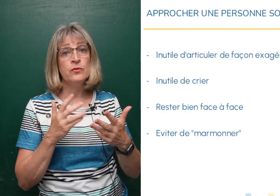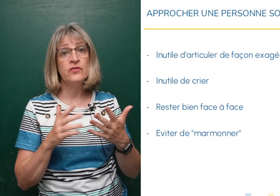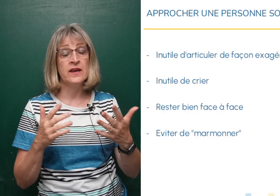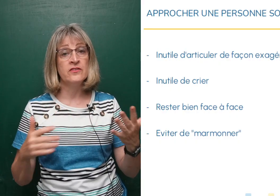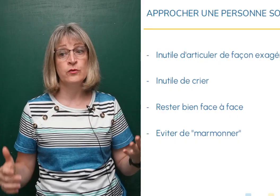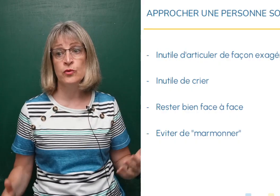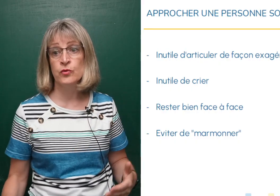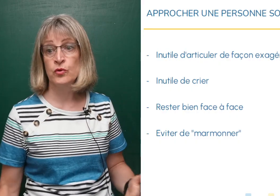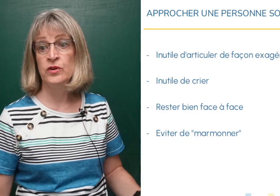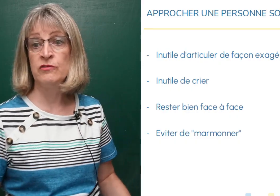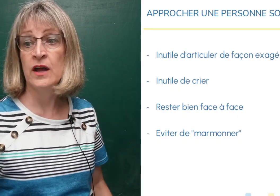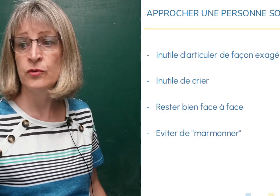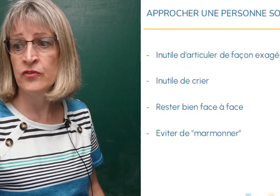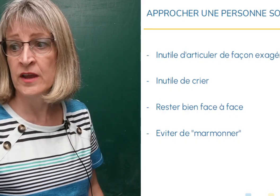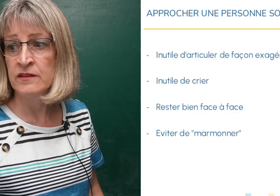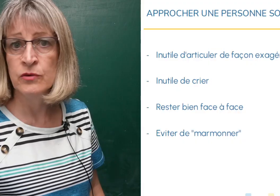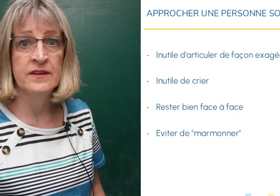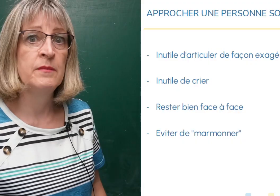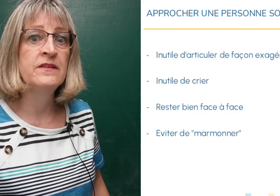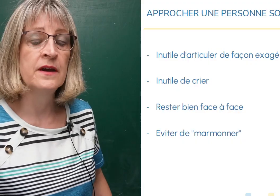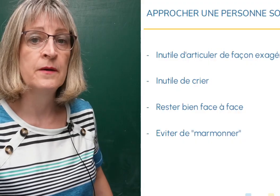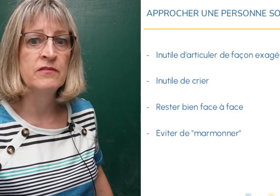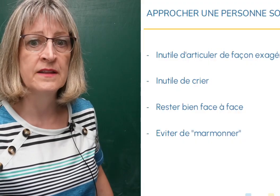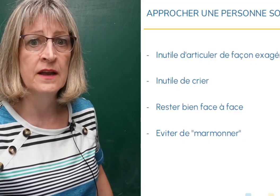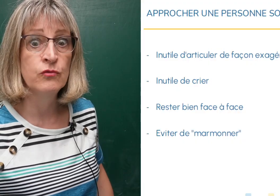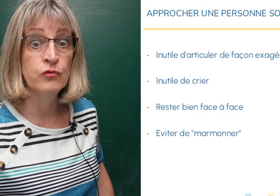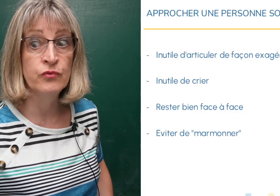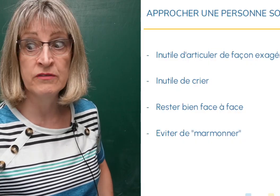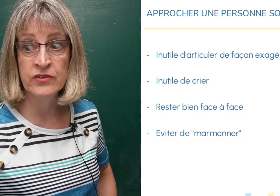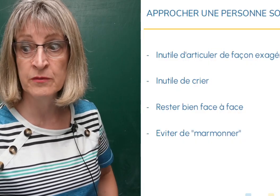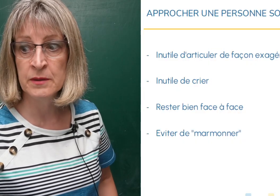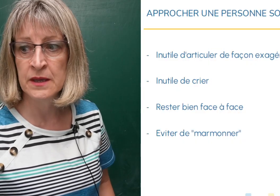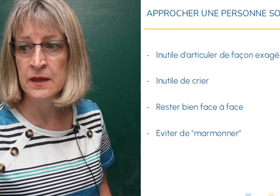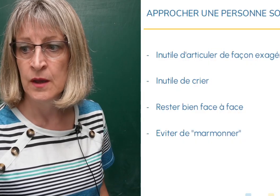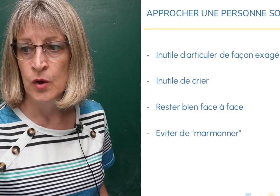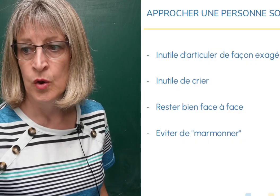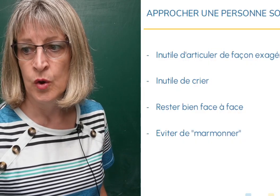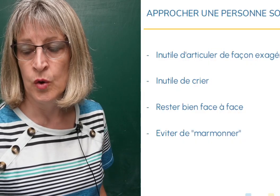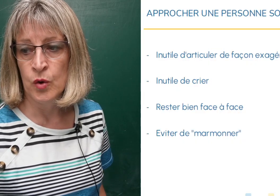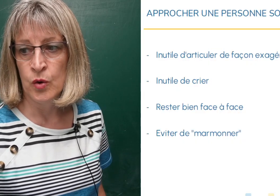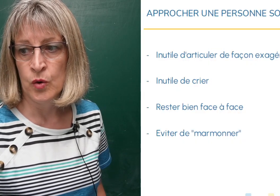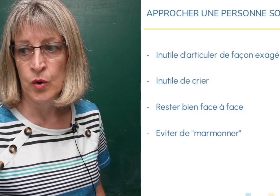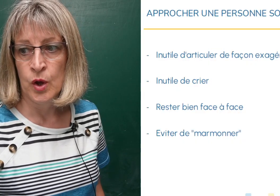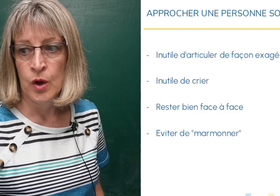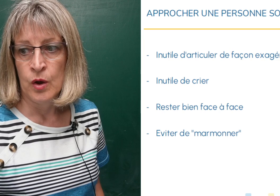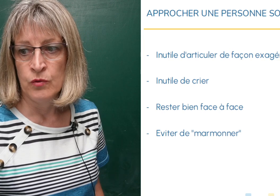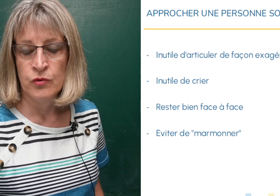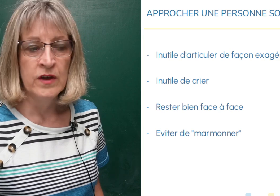C1, C2. Donc le niveau A2, c'est un niveau intermédiaire, en fait, hein, où vous pouvez vous exprimer euh, de